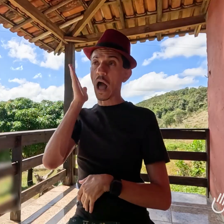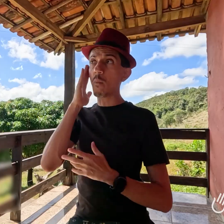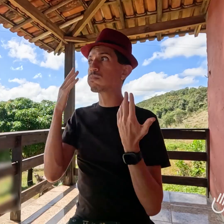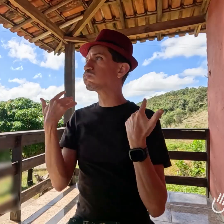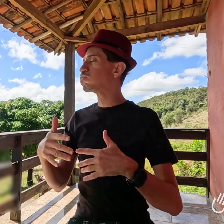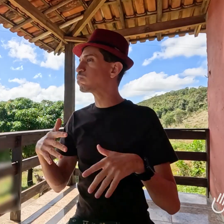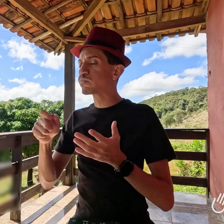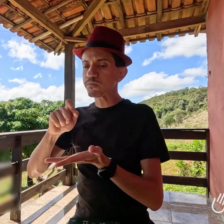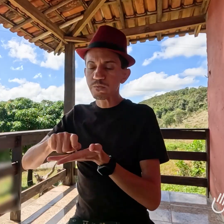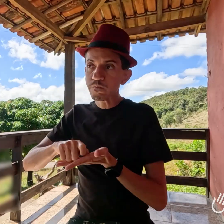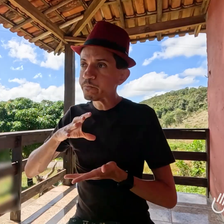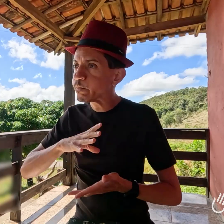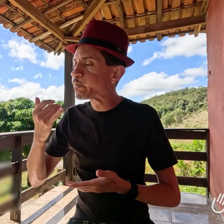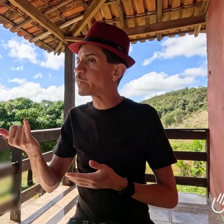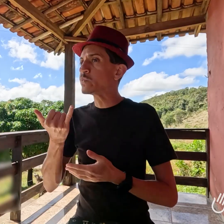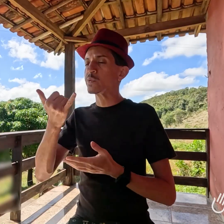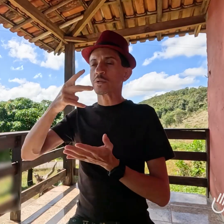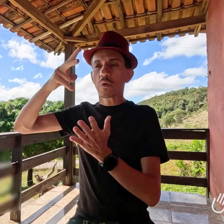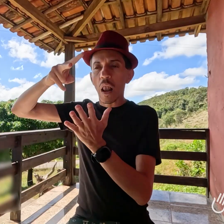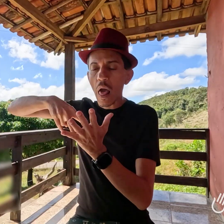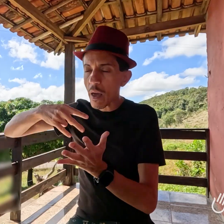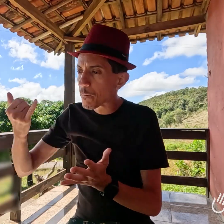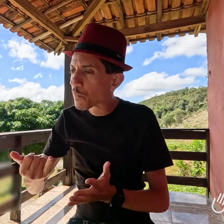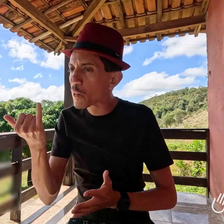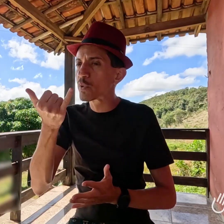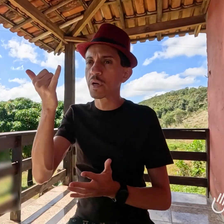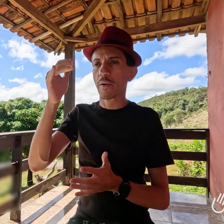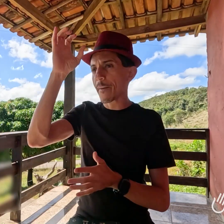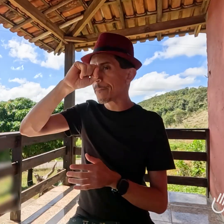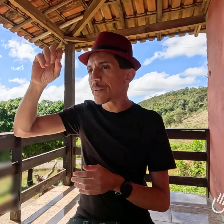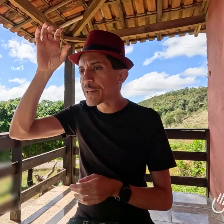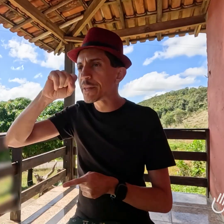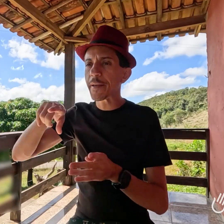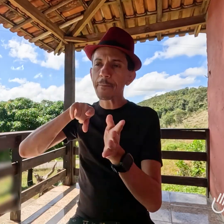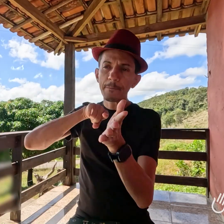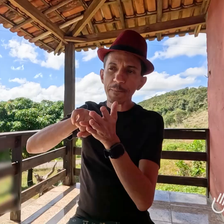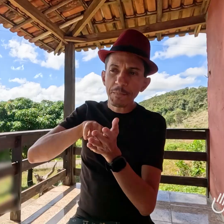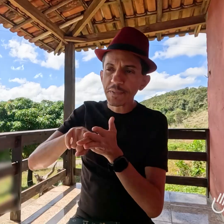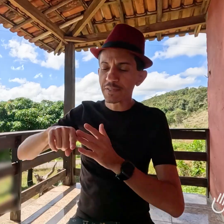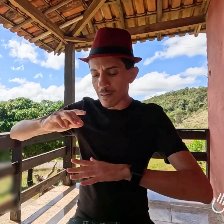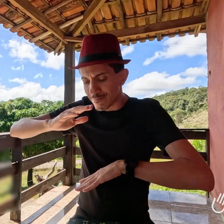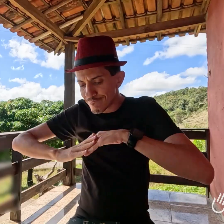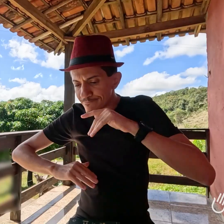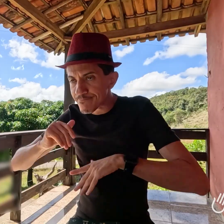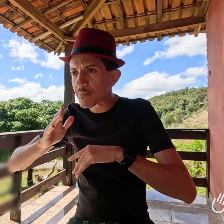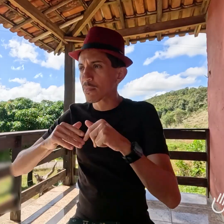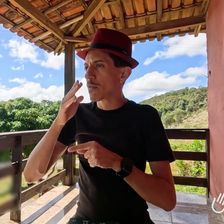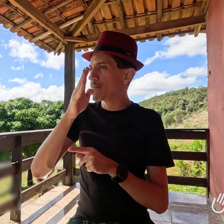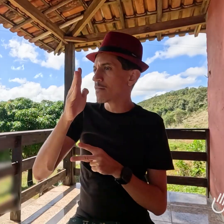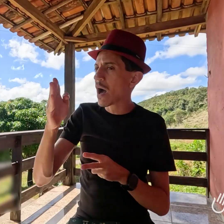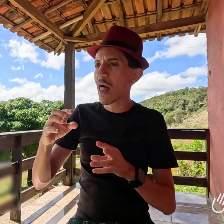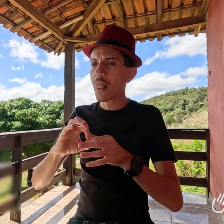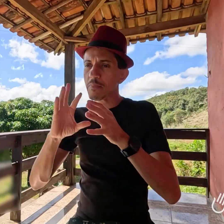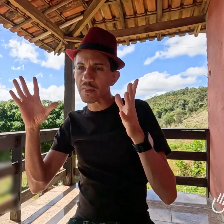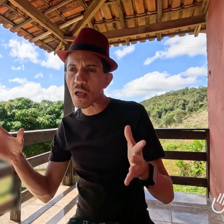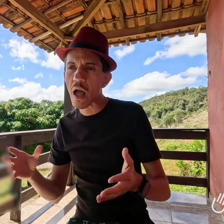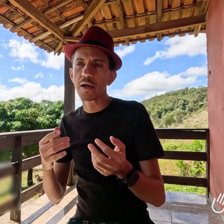longo de todos os anos que a gente tem de experiência nessa área, a gente identificou que é muito comum as pessoas terem dificuldade